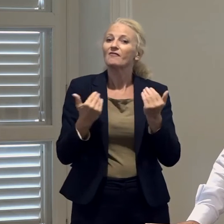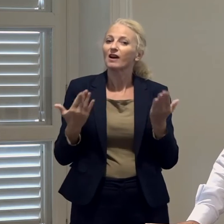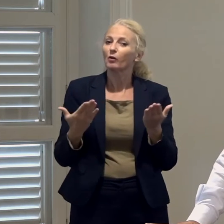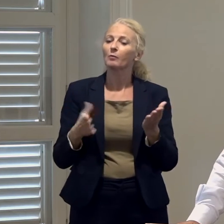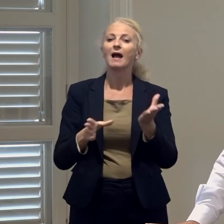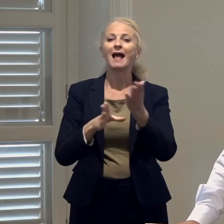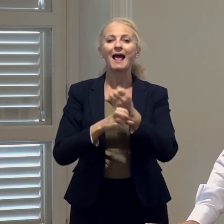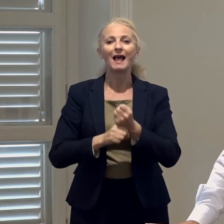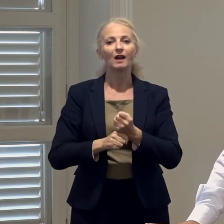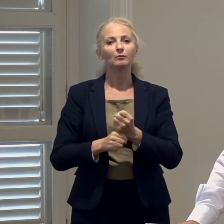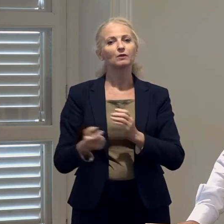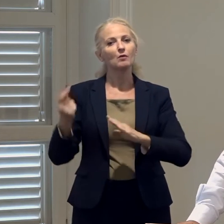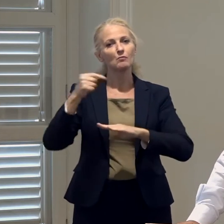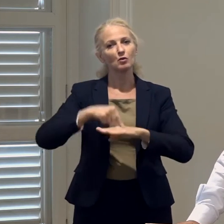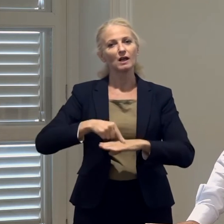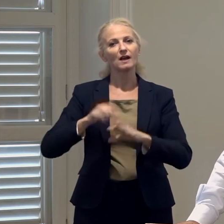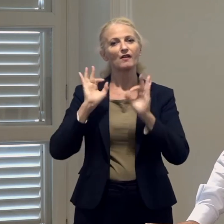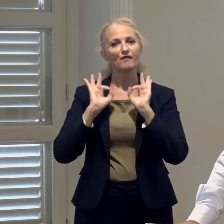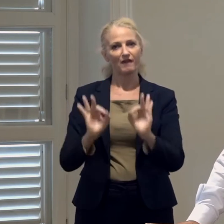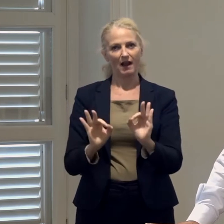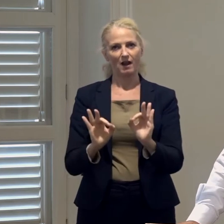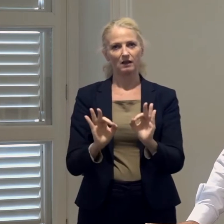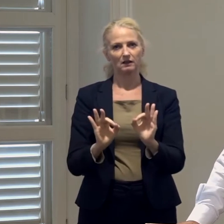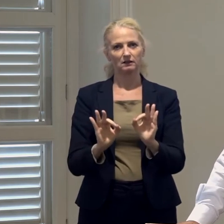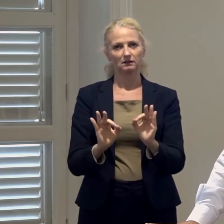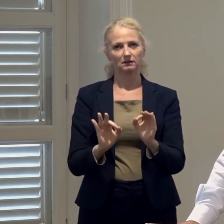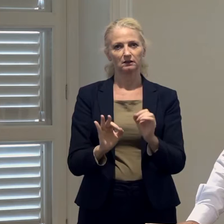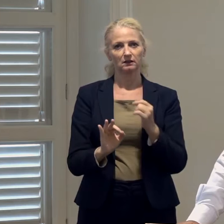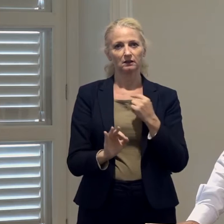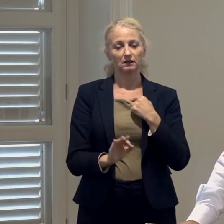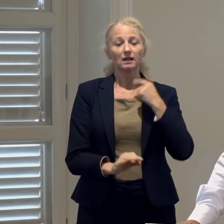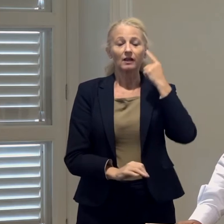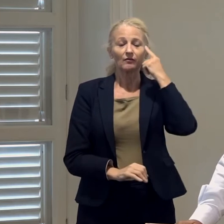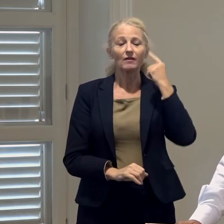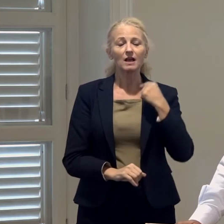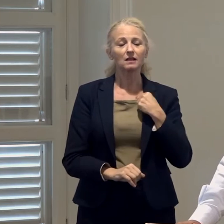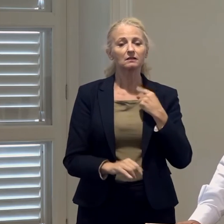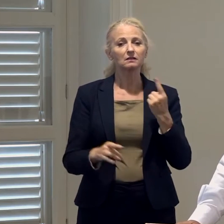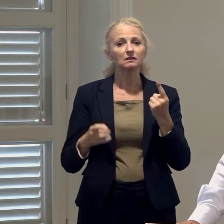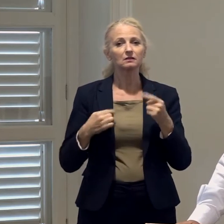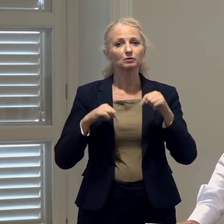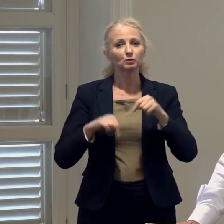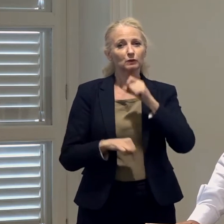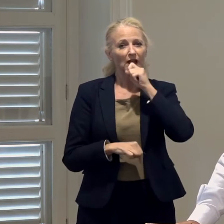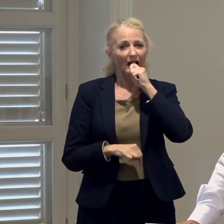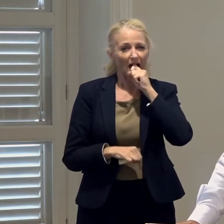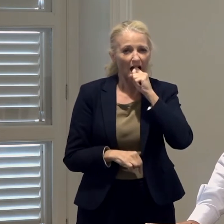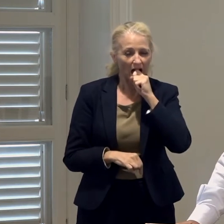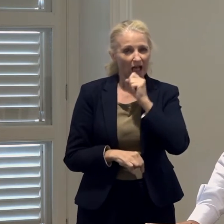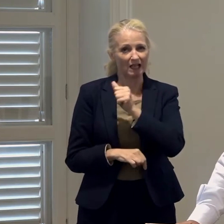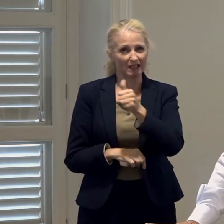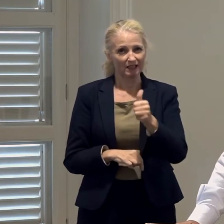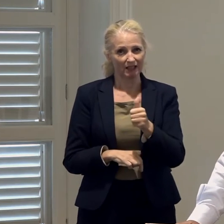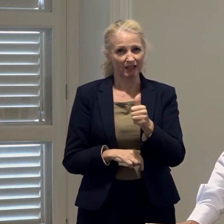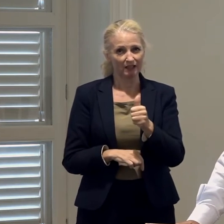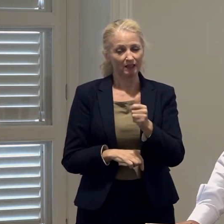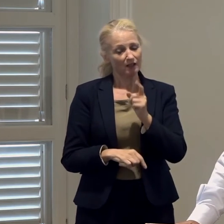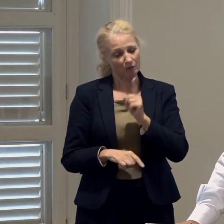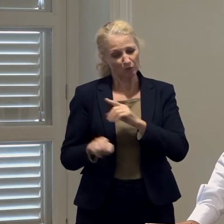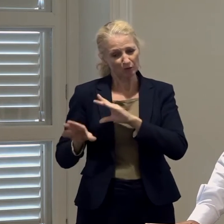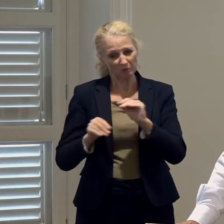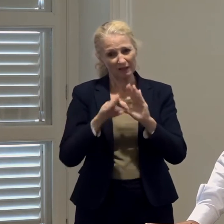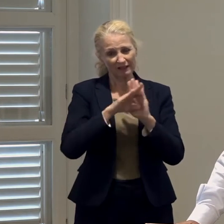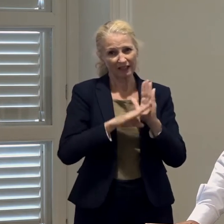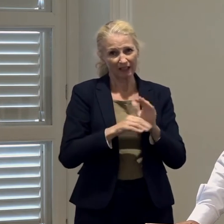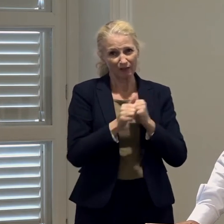houden. Ik ben mij bewust van de offers die ons volk moet brengen om ons aan de verplichte maatregelen